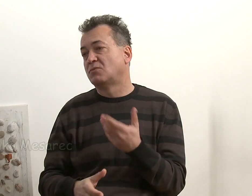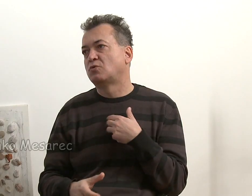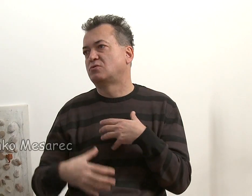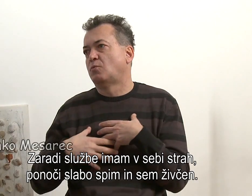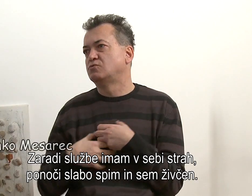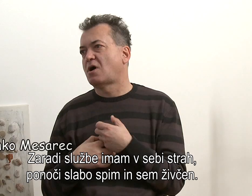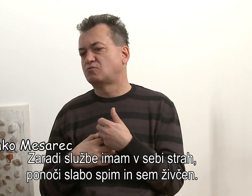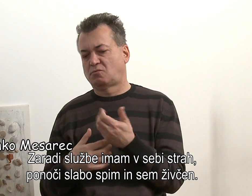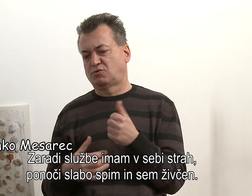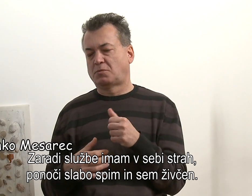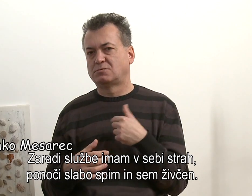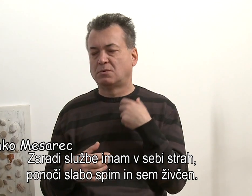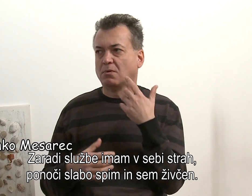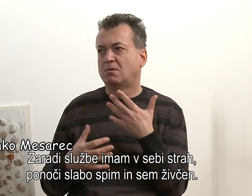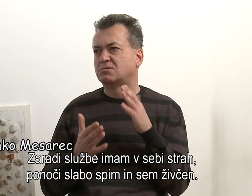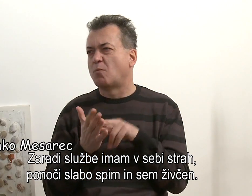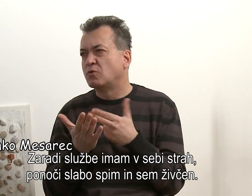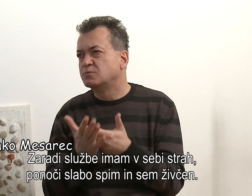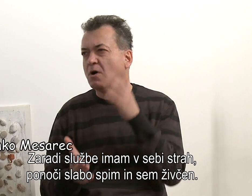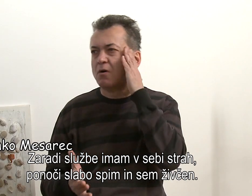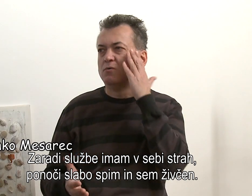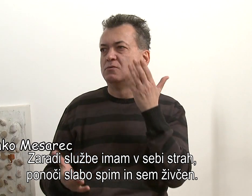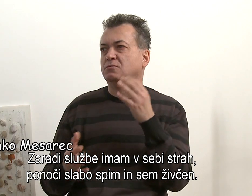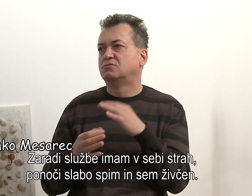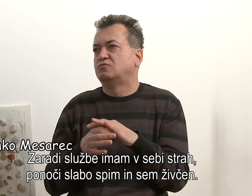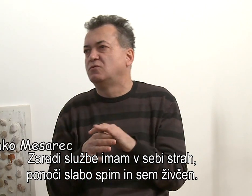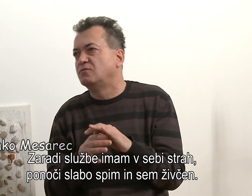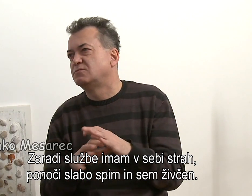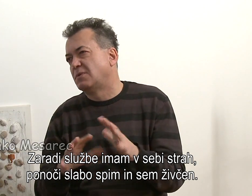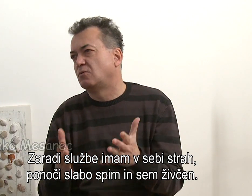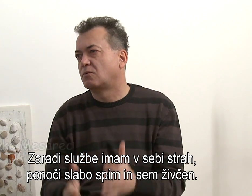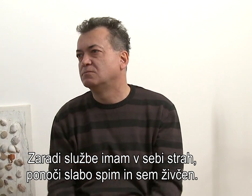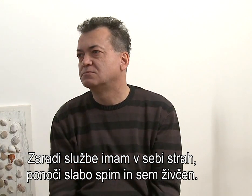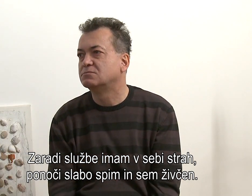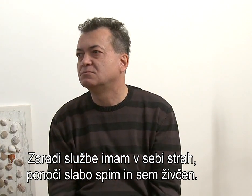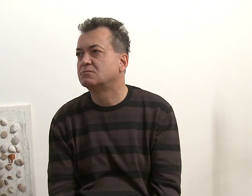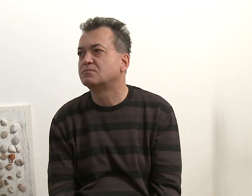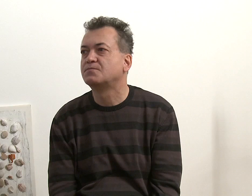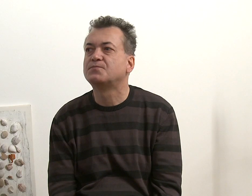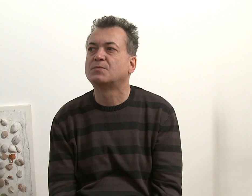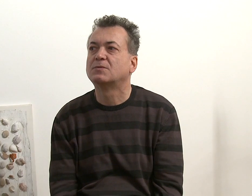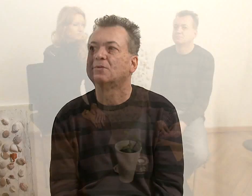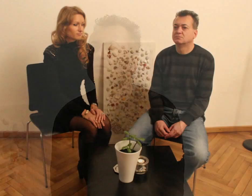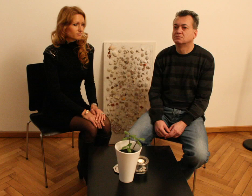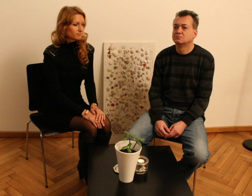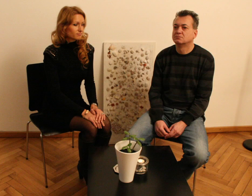Več podaljšali pogodbe in zato se je ustrašil in zato je slabo spal in je malo živčen zaradi tega,